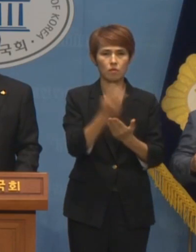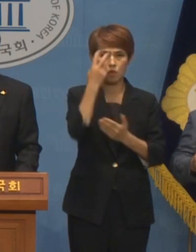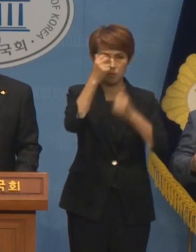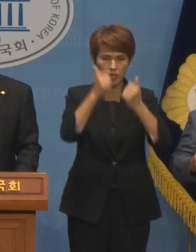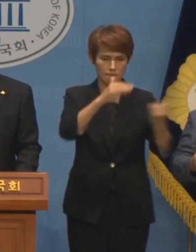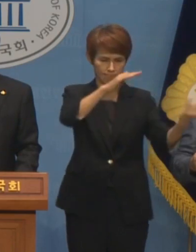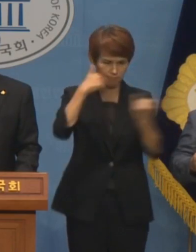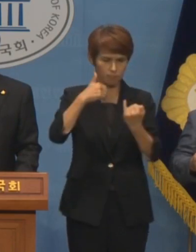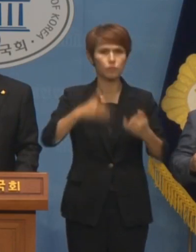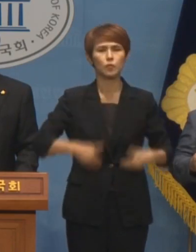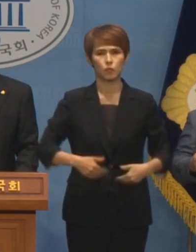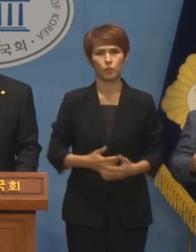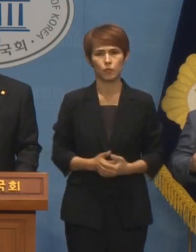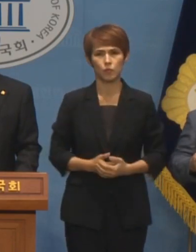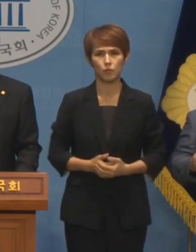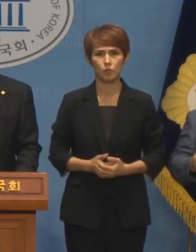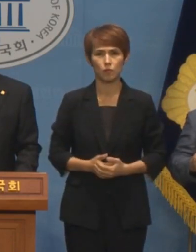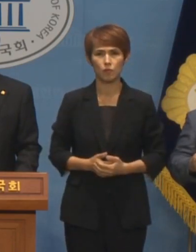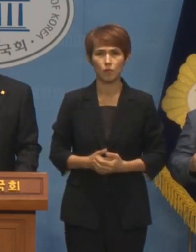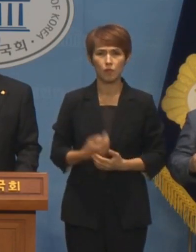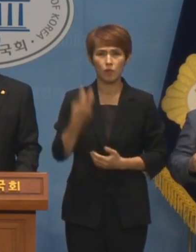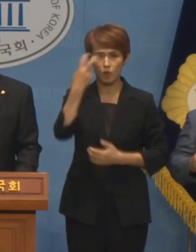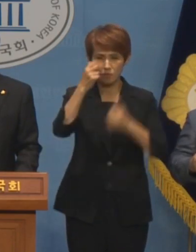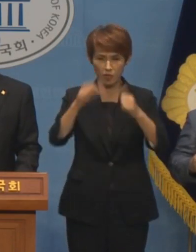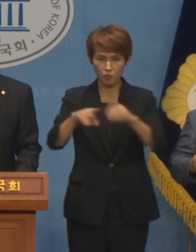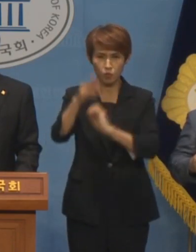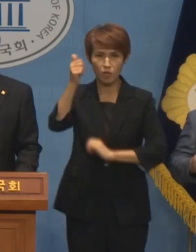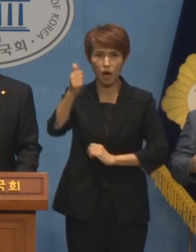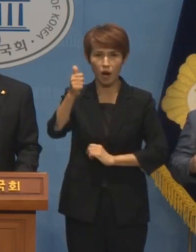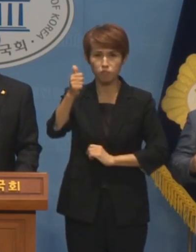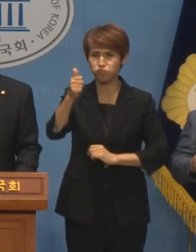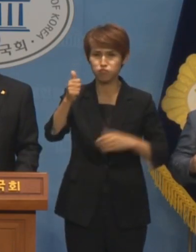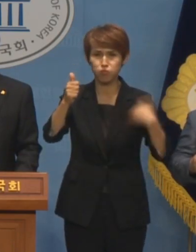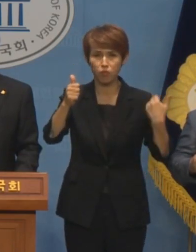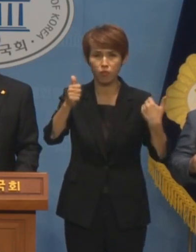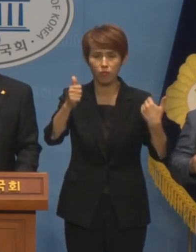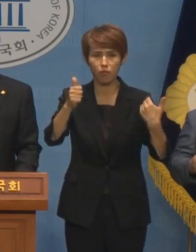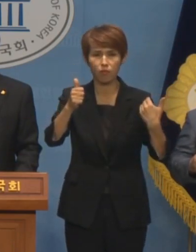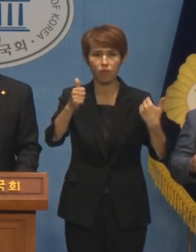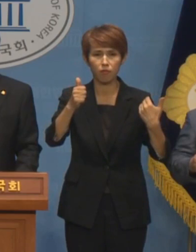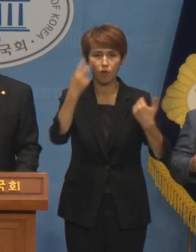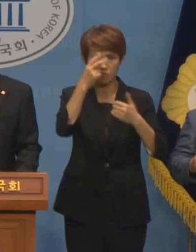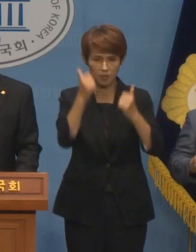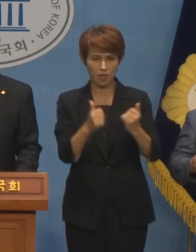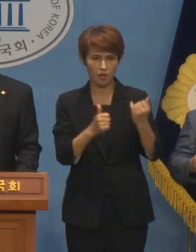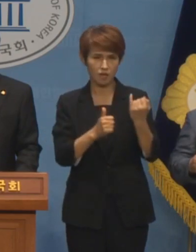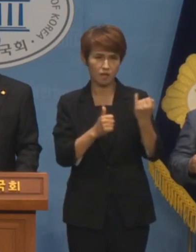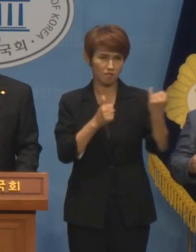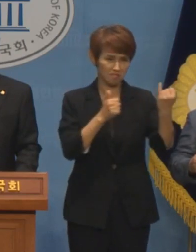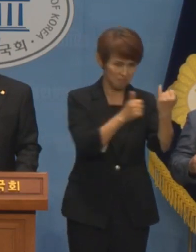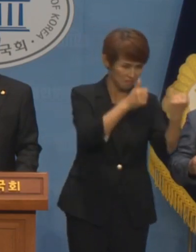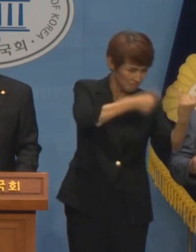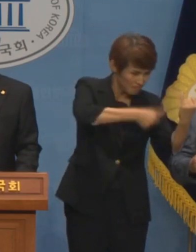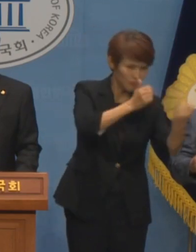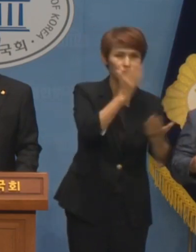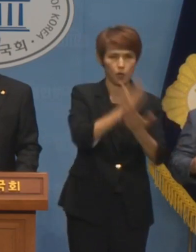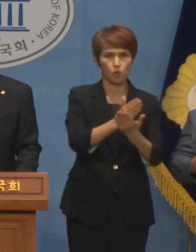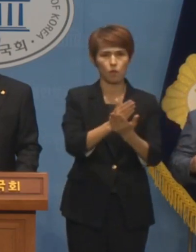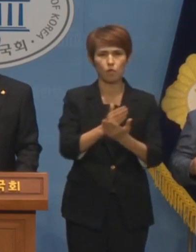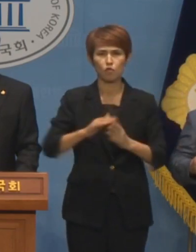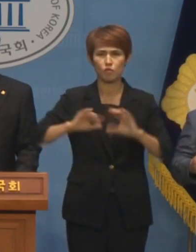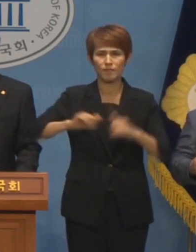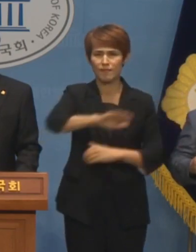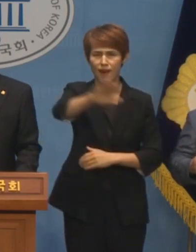검찰총장도 모르는 아련 인사가 아니라 온 국민이 알 수 있는 소환 조사로 제대로